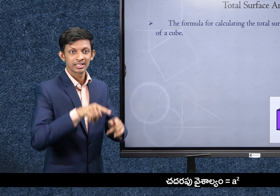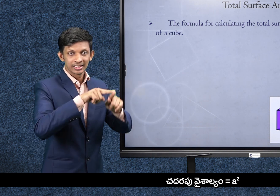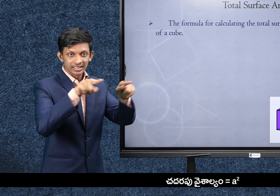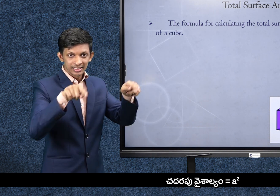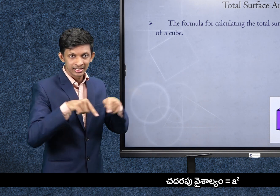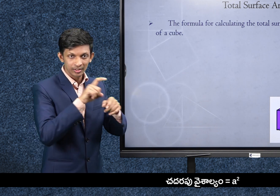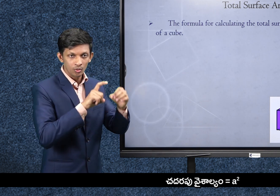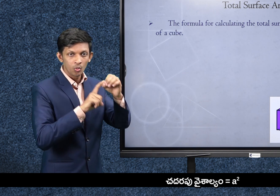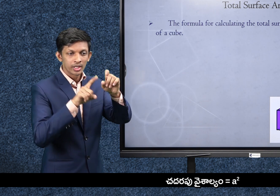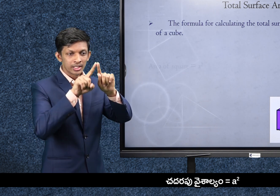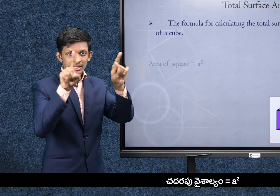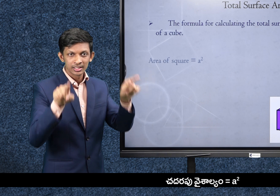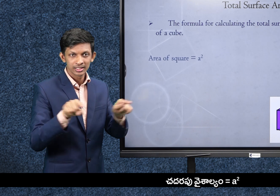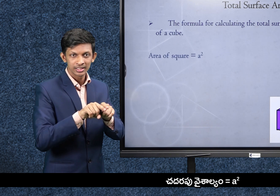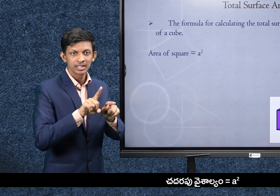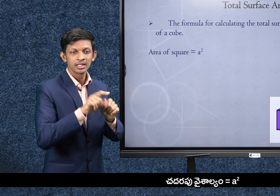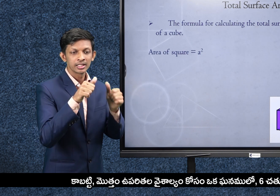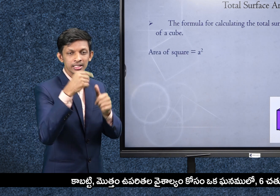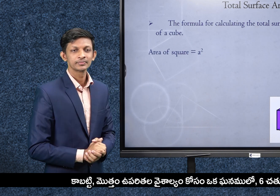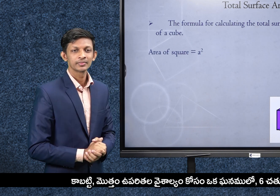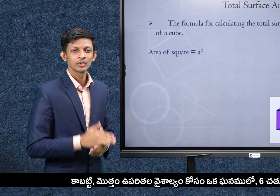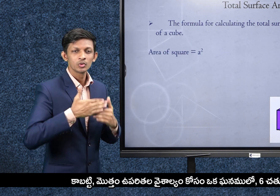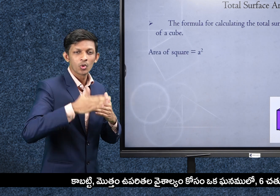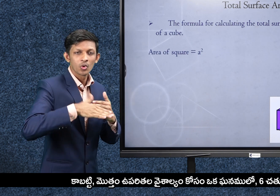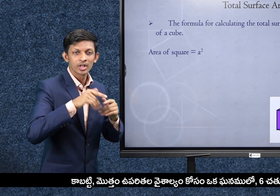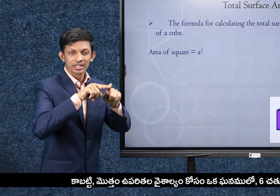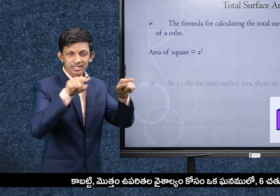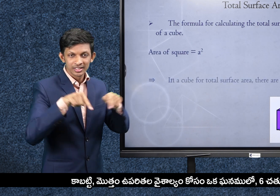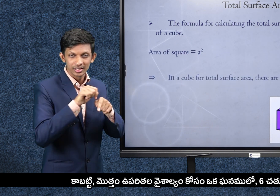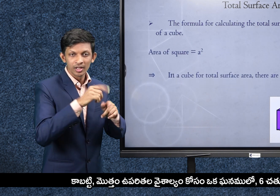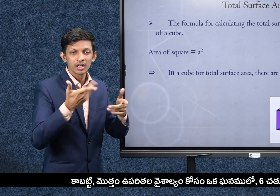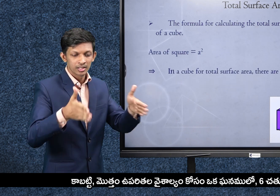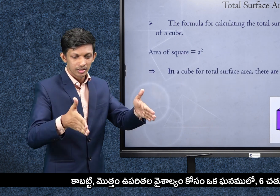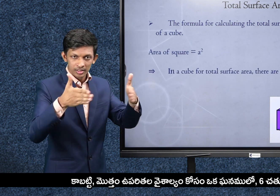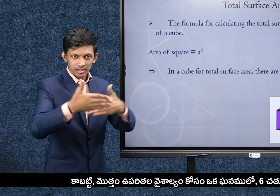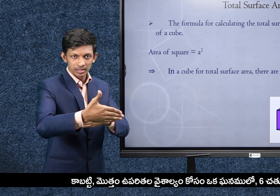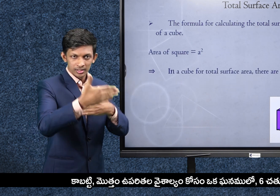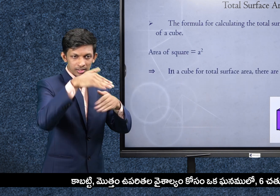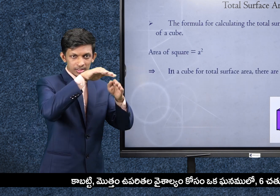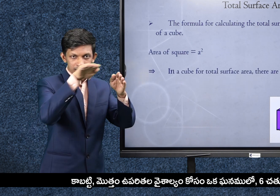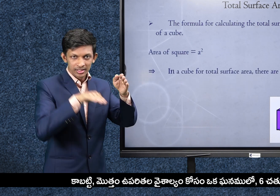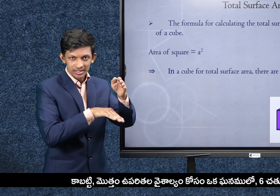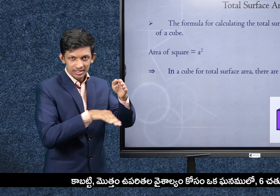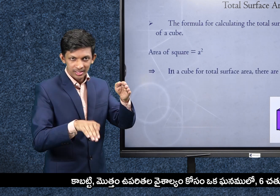చదరపు వైశాల్యం a స్క్వేర్. కాబట్టి మొత్తం ఉపరితల వైశాల్యం కోసం ఒక ఘనము క్యూబ్లో